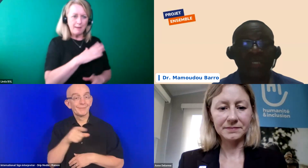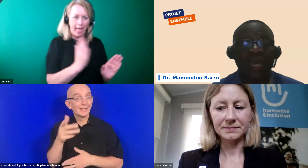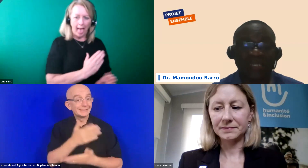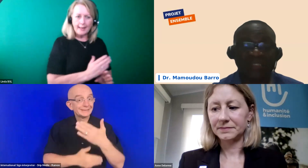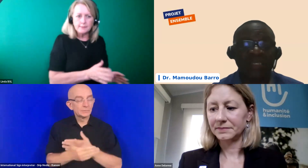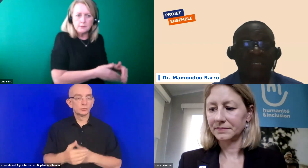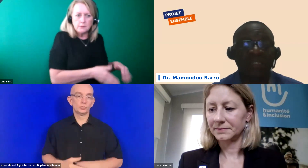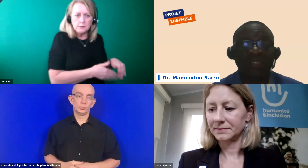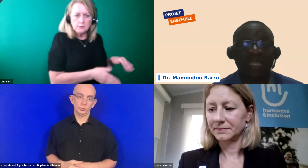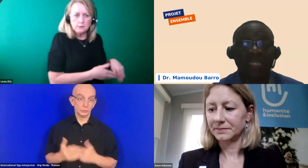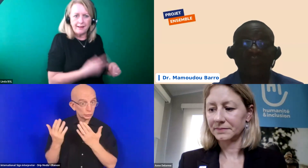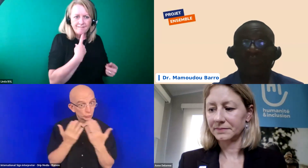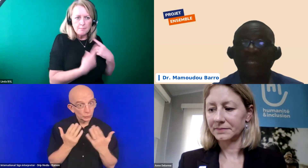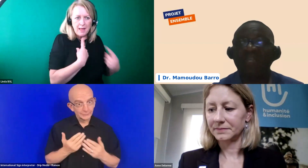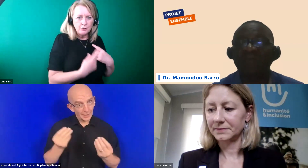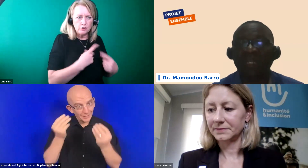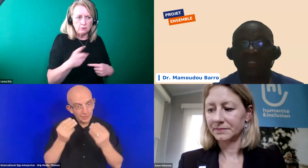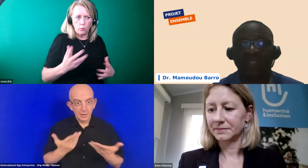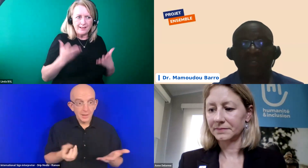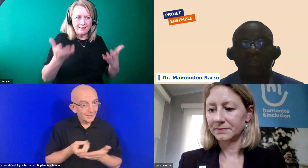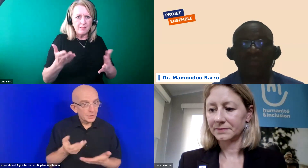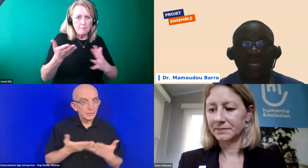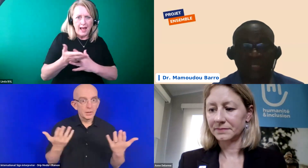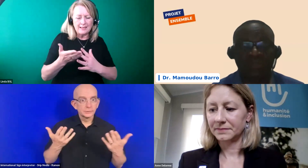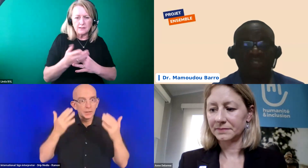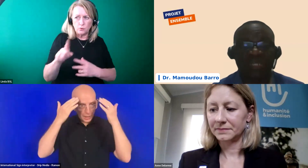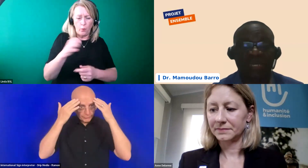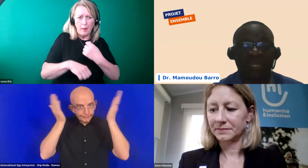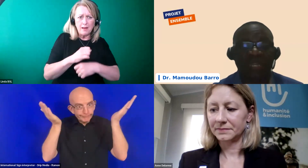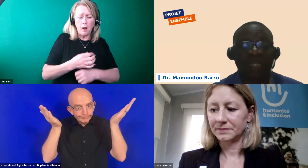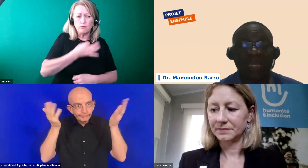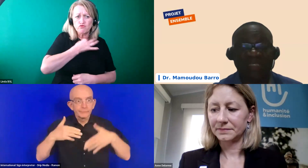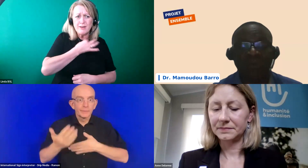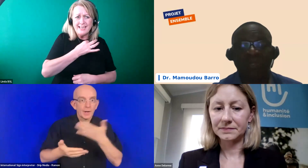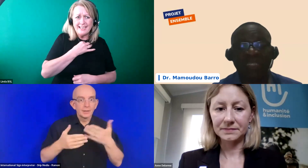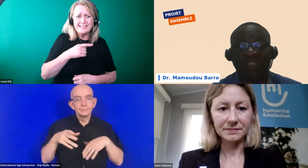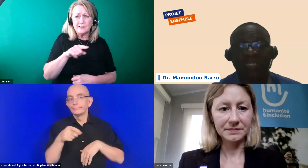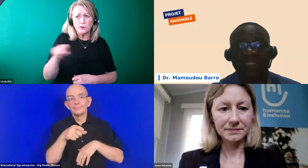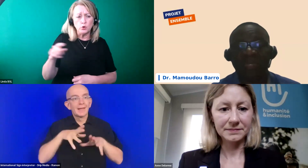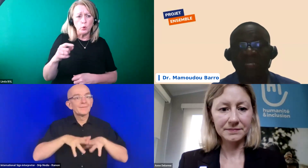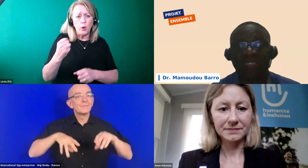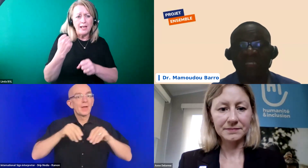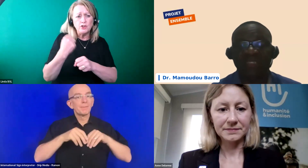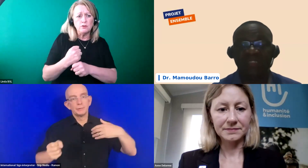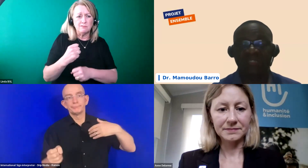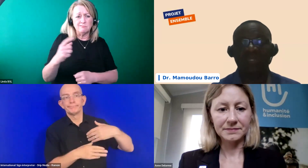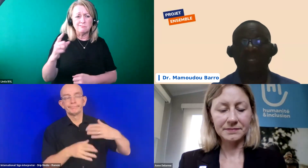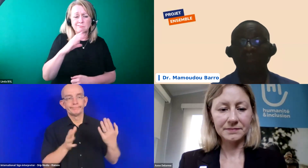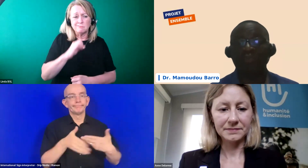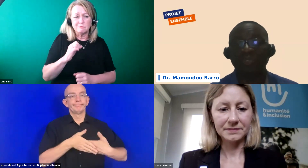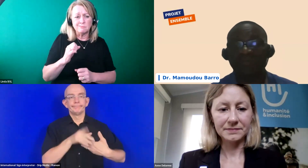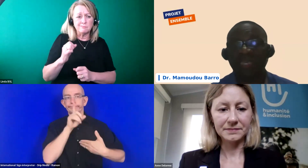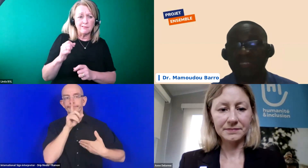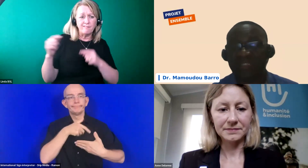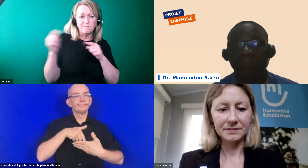plus à risque d'être exposées à la violence basée sur le genre. L'accès aux connaissances en matière de santé sexuelle